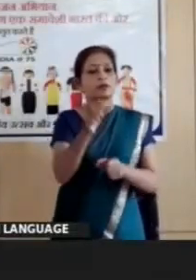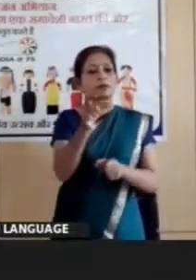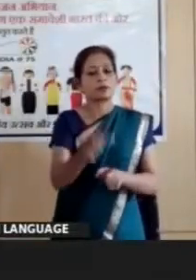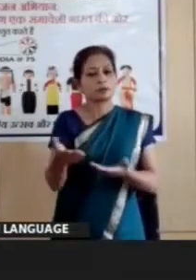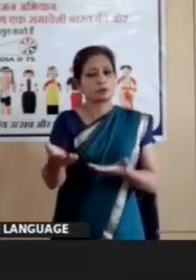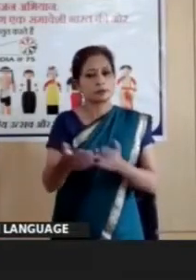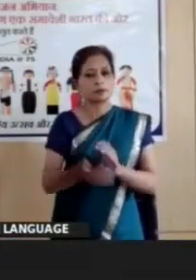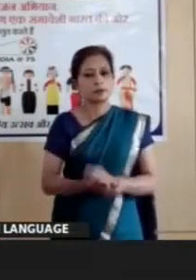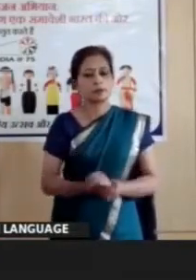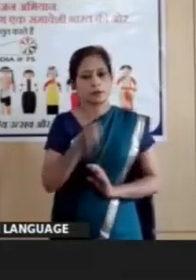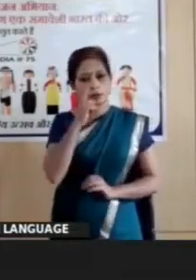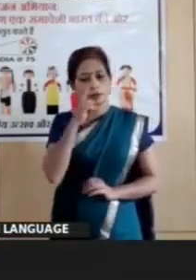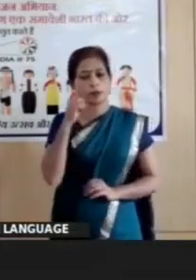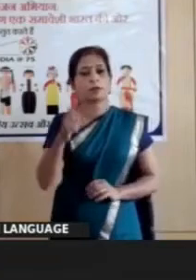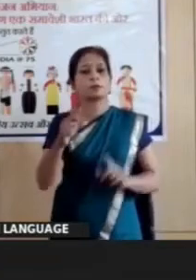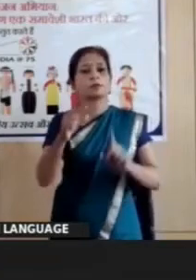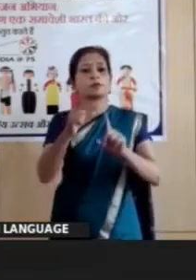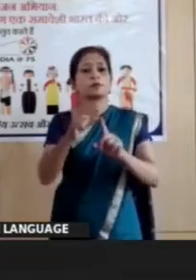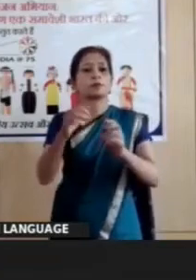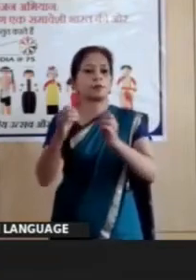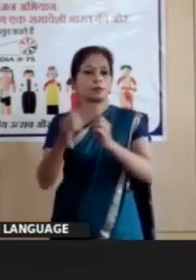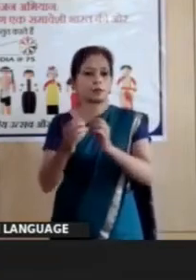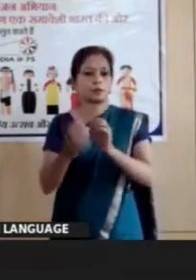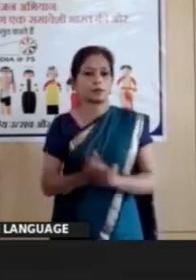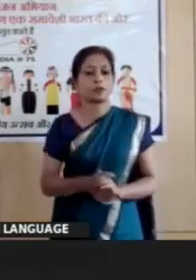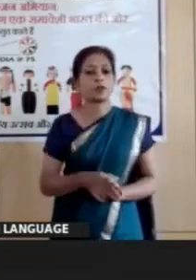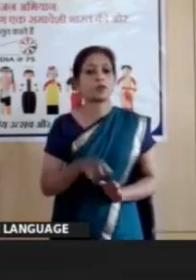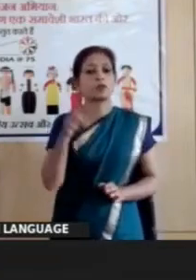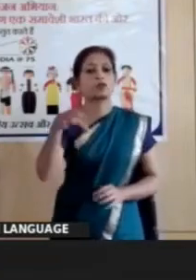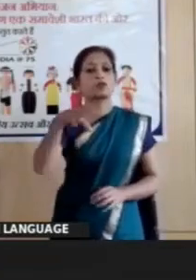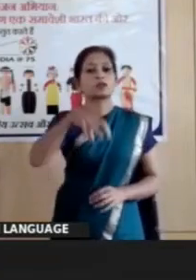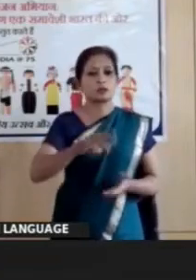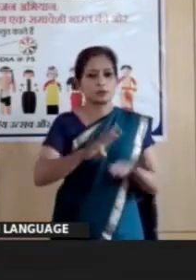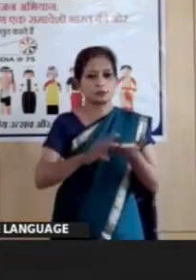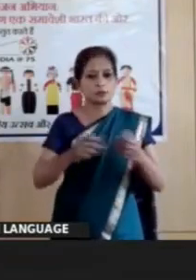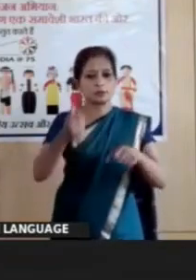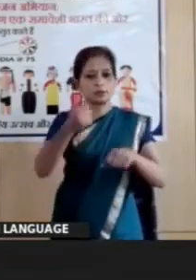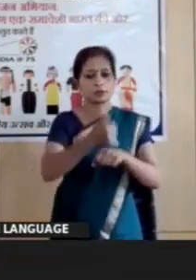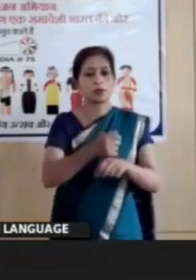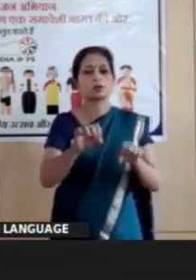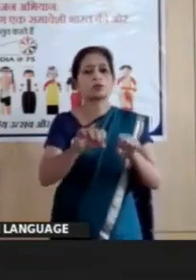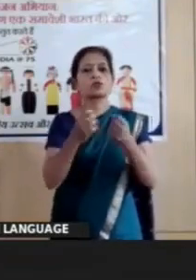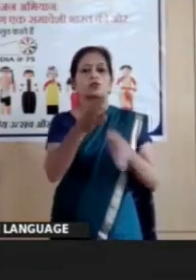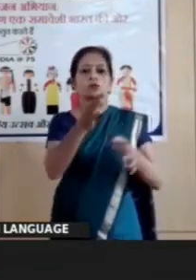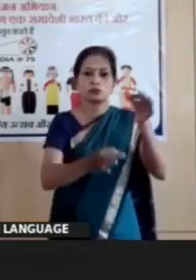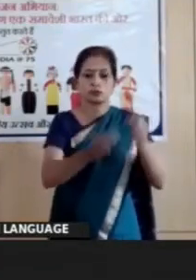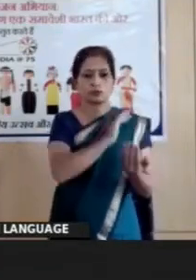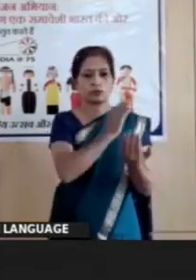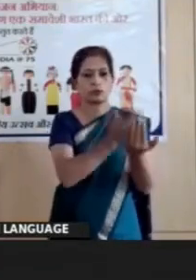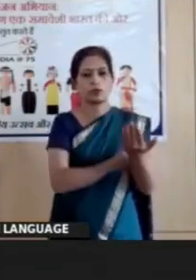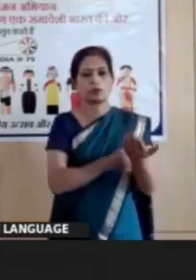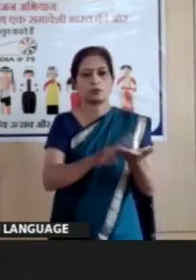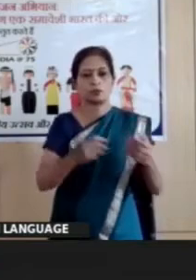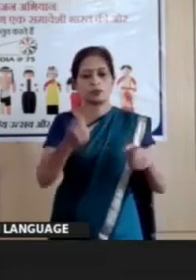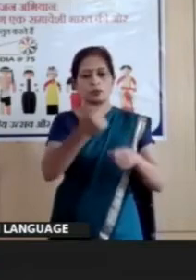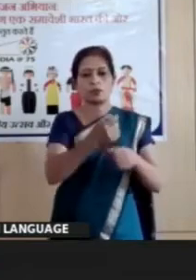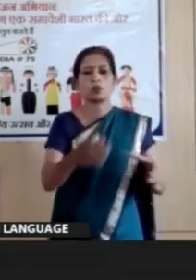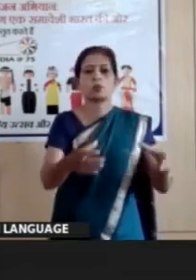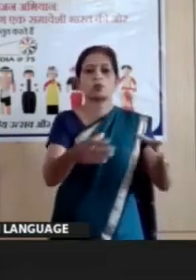दूसरी विशिष्ट अतिथि को, कुमारी प्रतिमा भौमिक, जो कि राज्य मंत्री हैं सामाजिक न्याय एवं अधिकारिता मंत्रालय